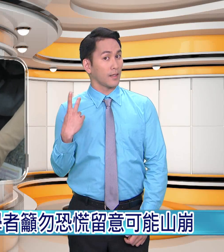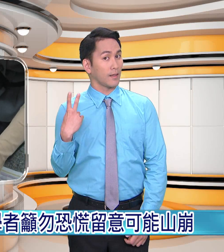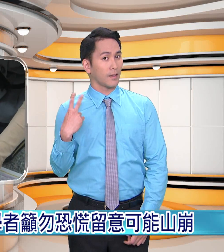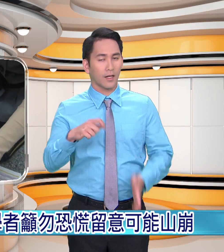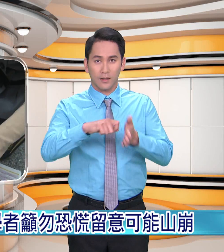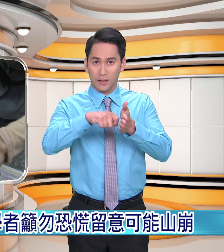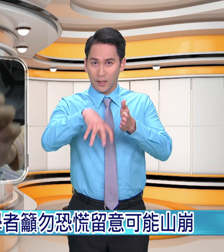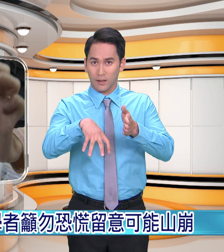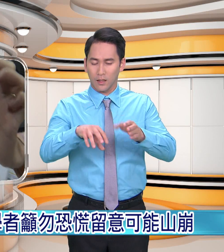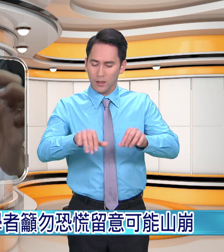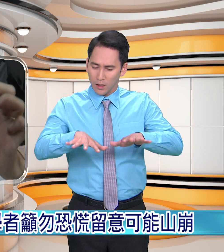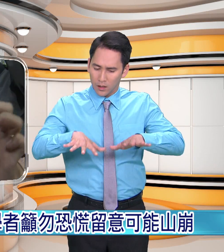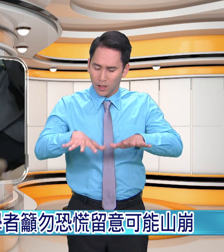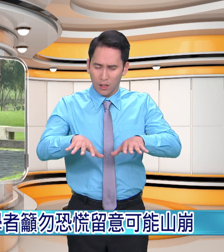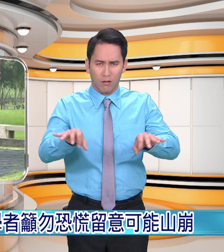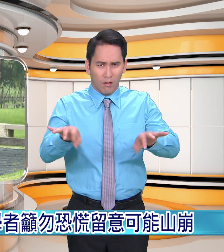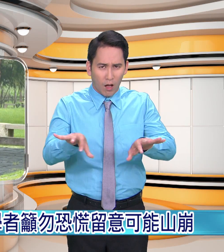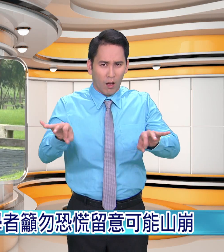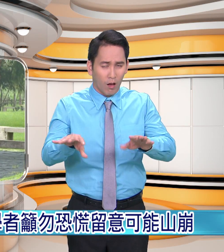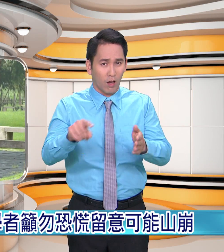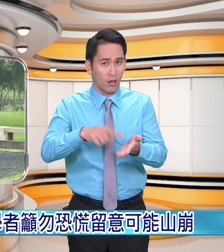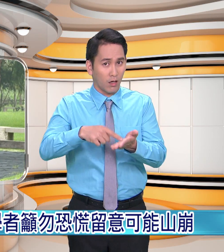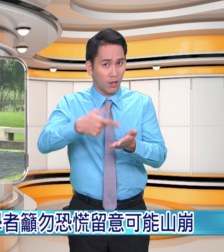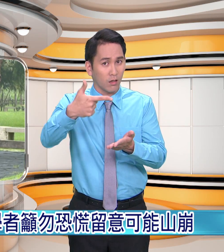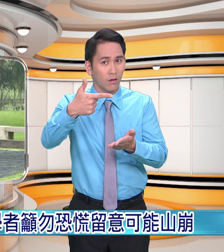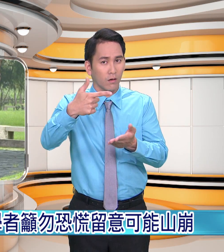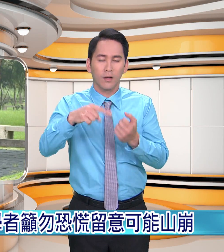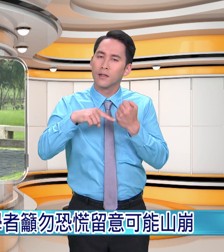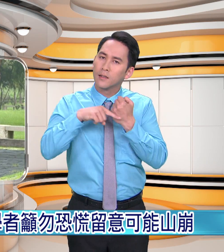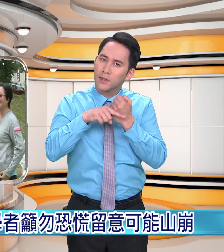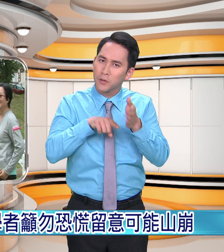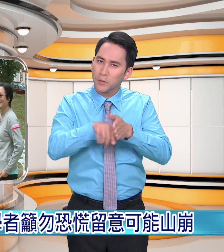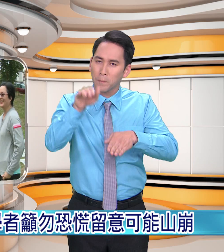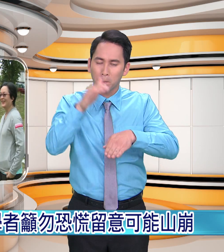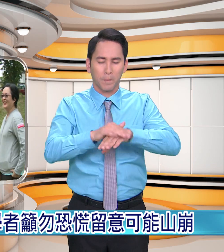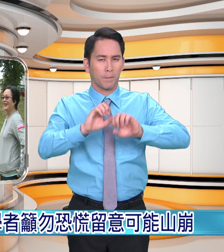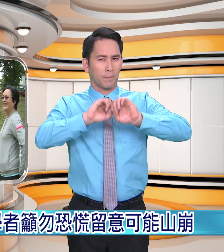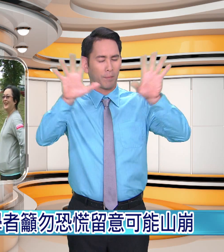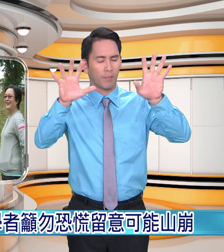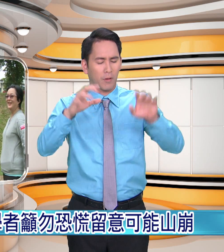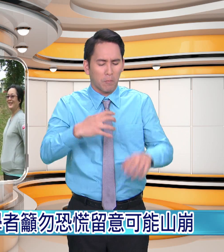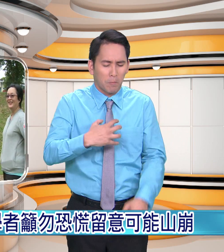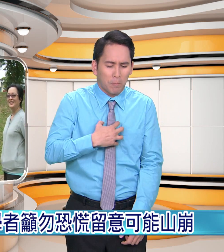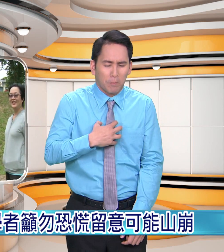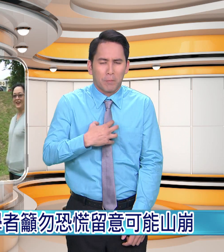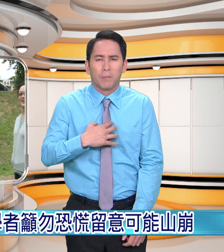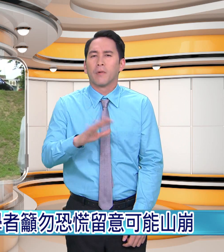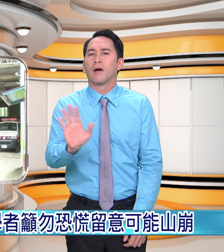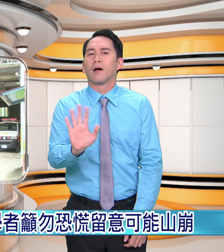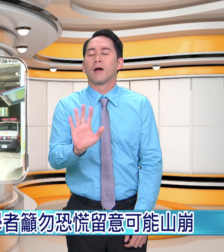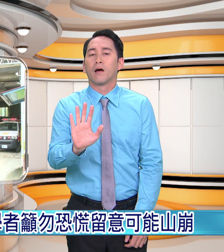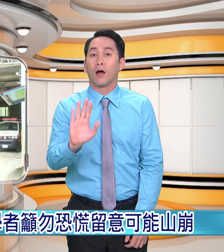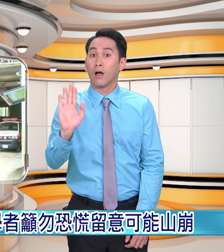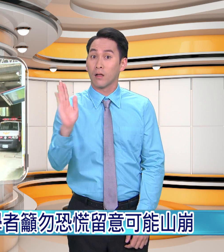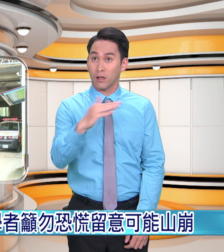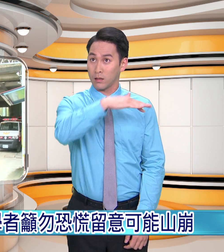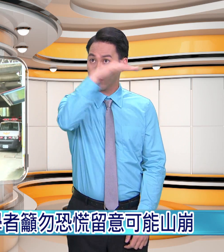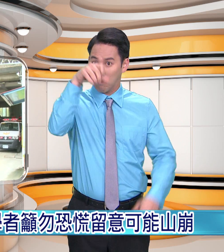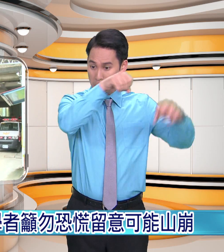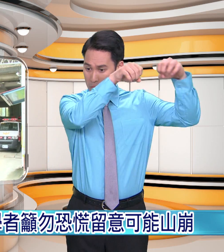嘉义这两天一连发生了六起的地震，学者呼吁民众不要恐慌，并且留意